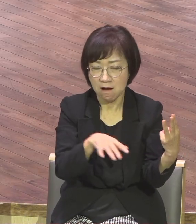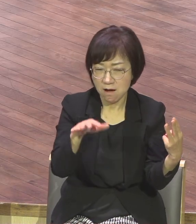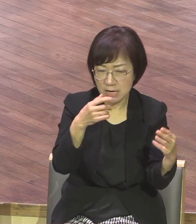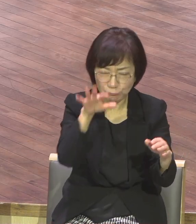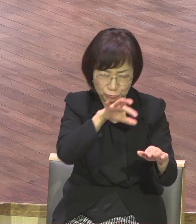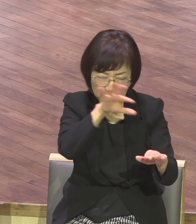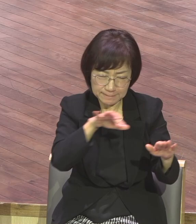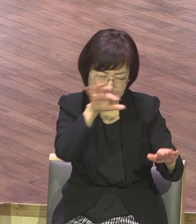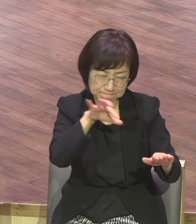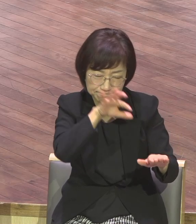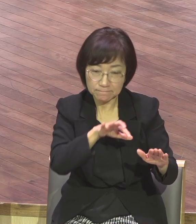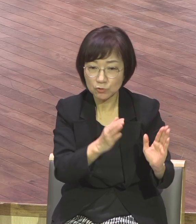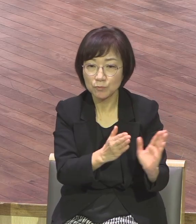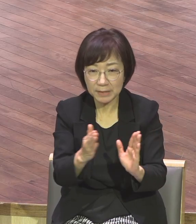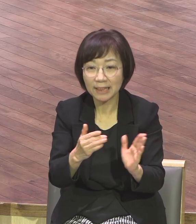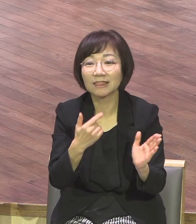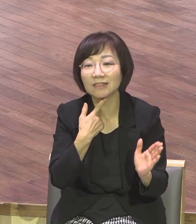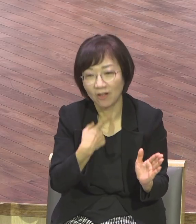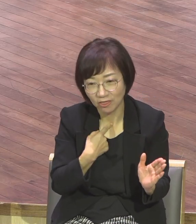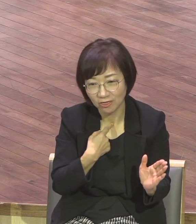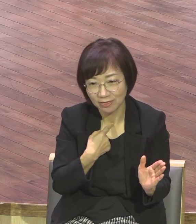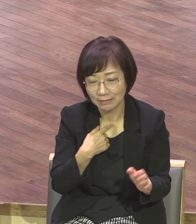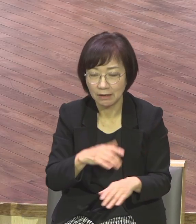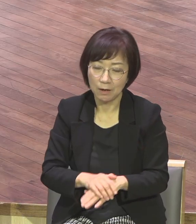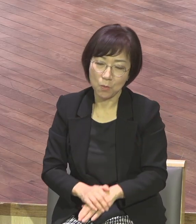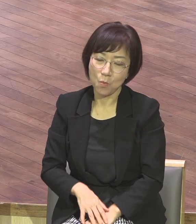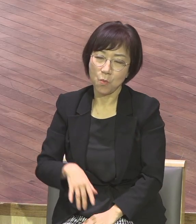목표의식이 확고했다.